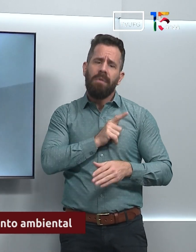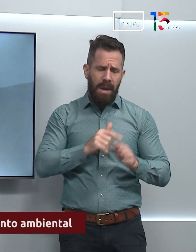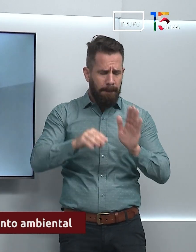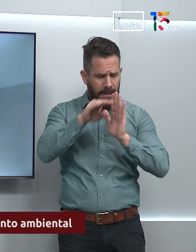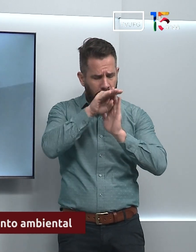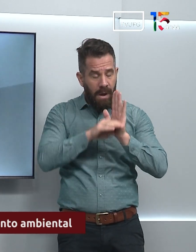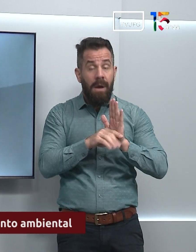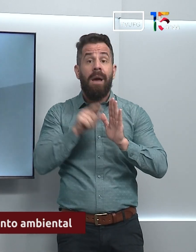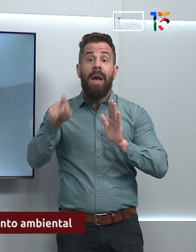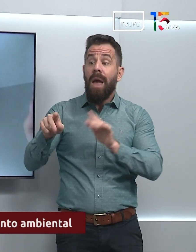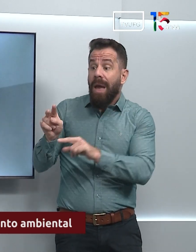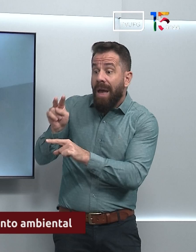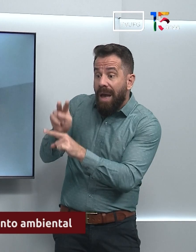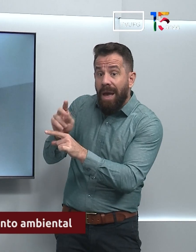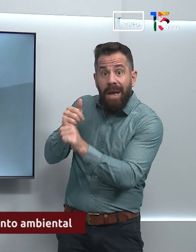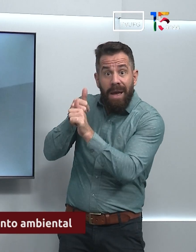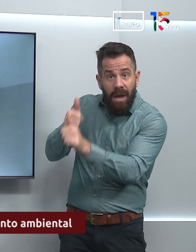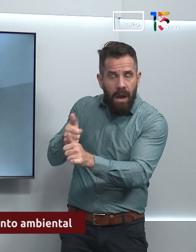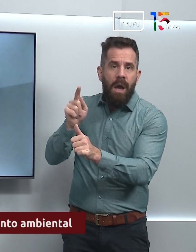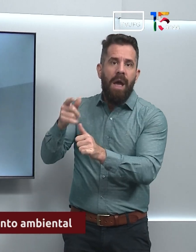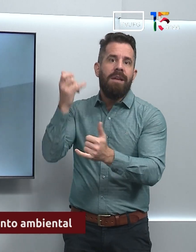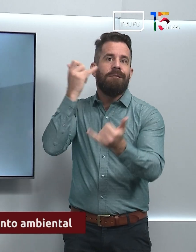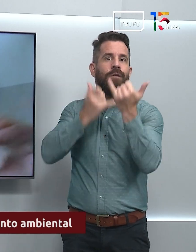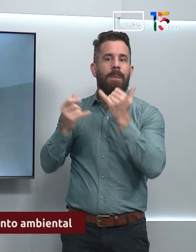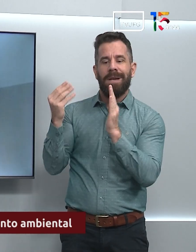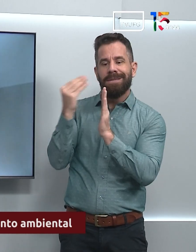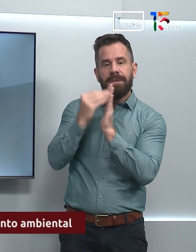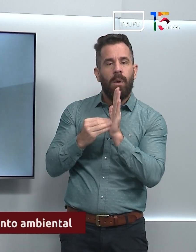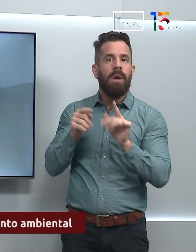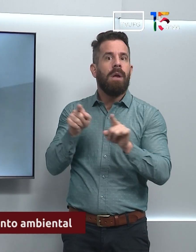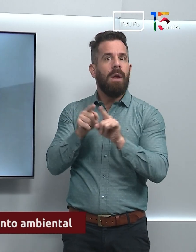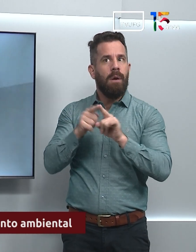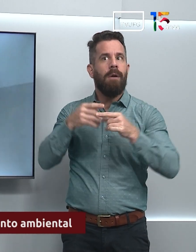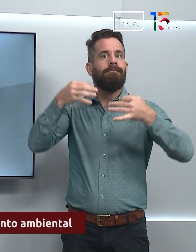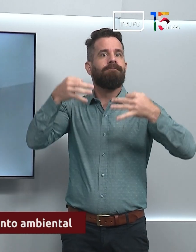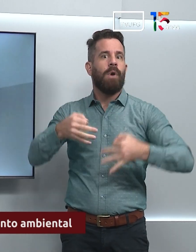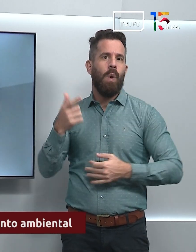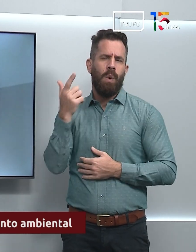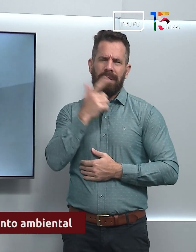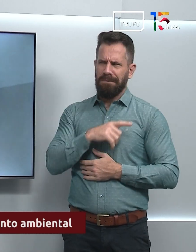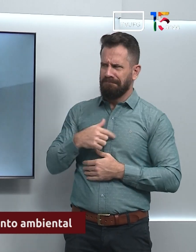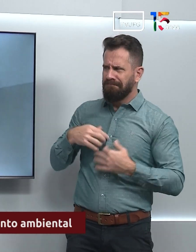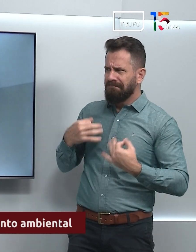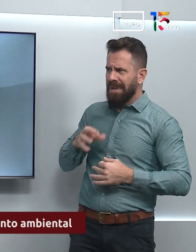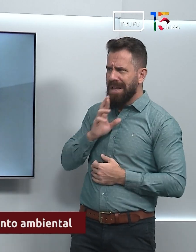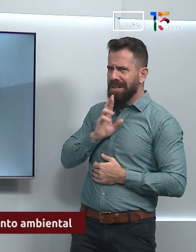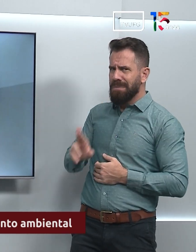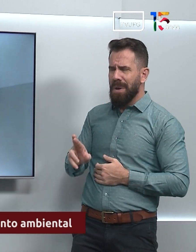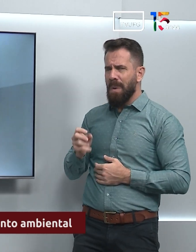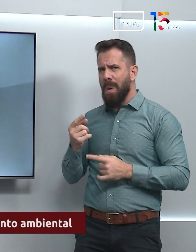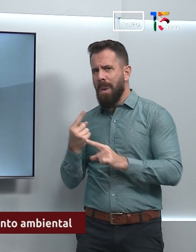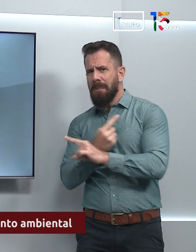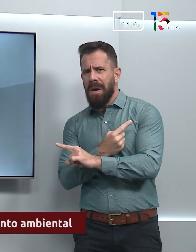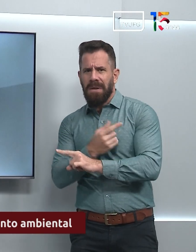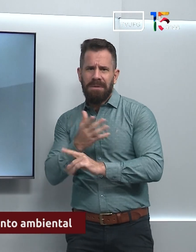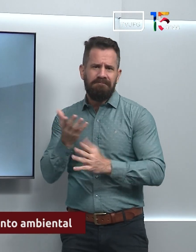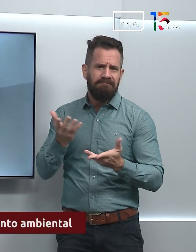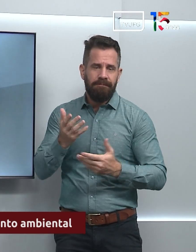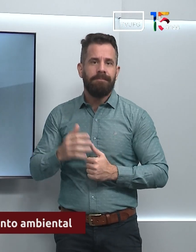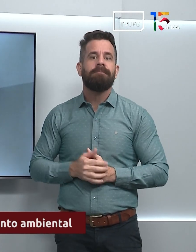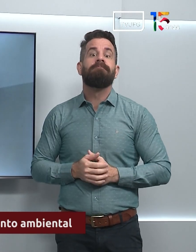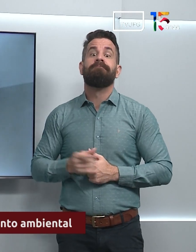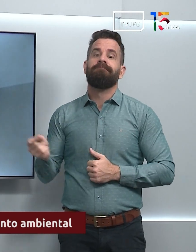informação e usar essa informação da melhor maneira possível, de forma inteligente. Consegui responder? Ou quer mais Conseguiu sim, professor. Muito obrigada pela